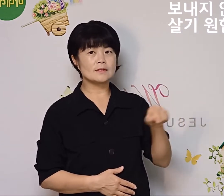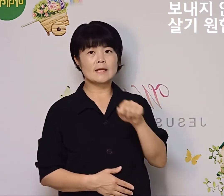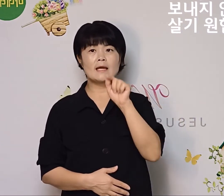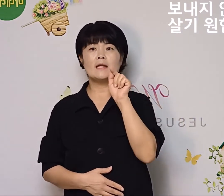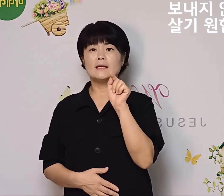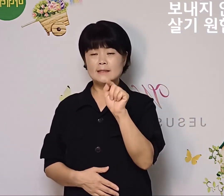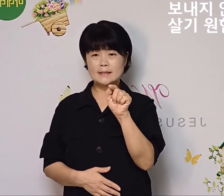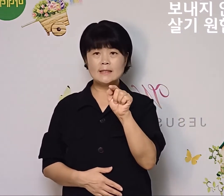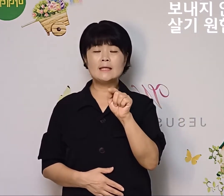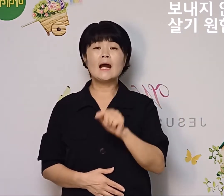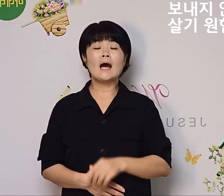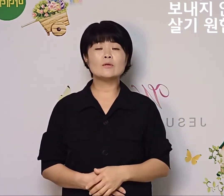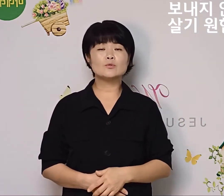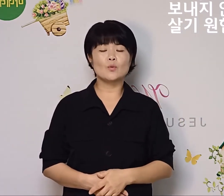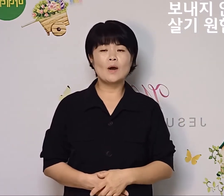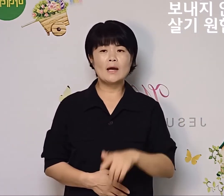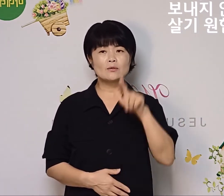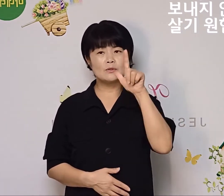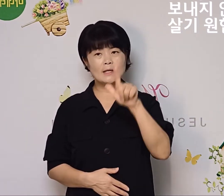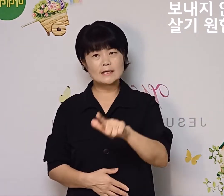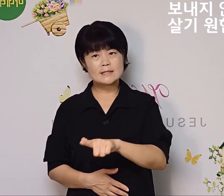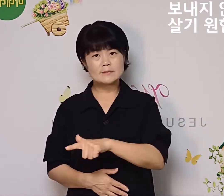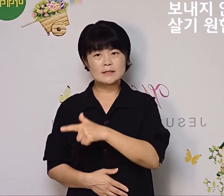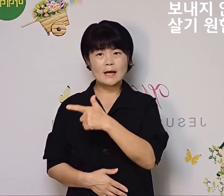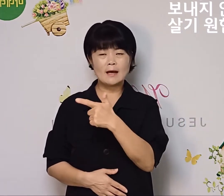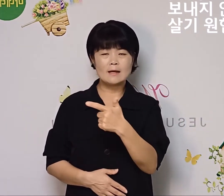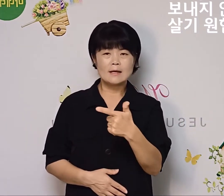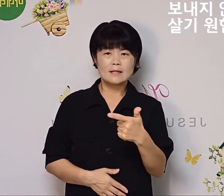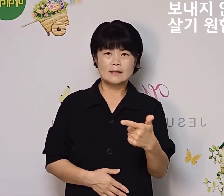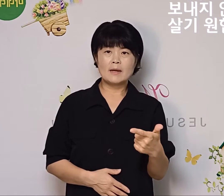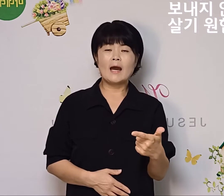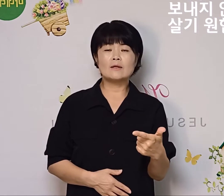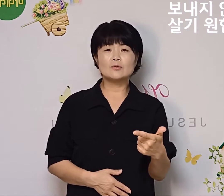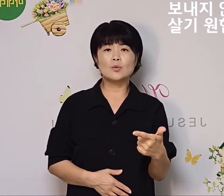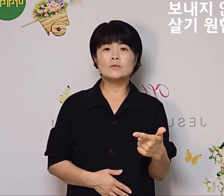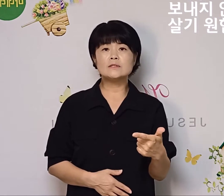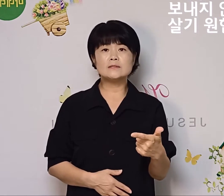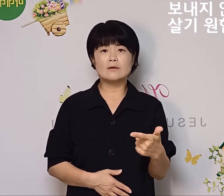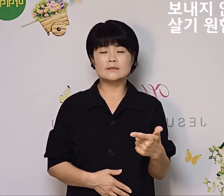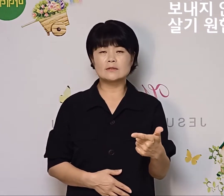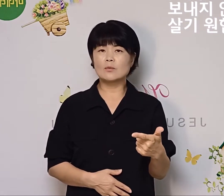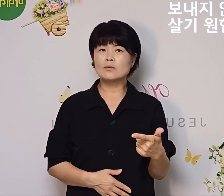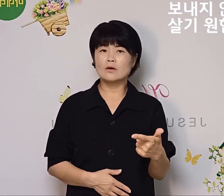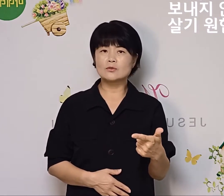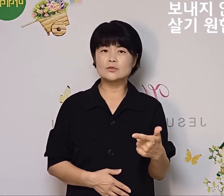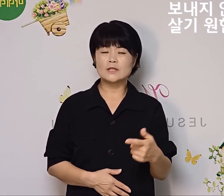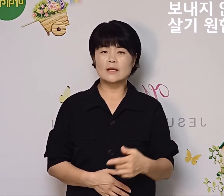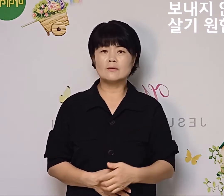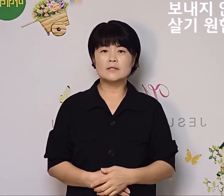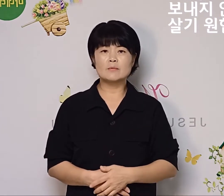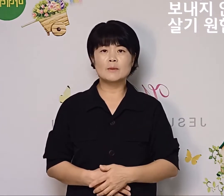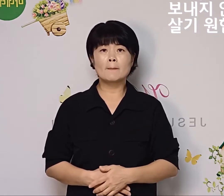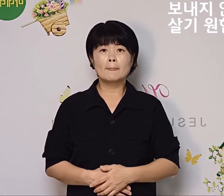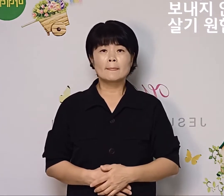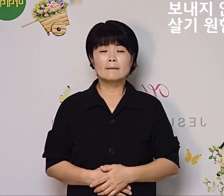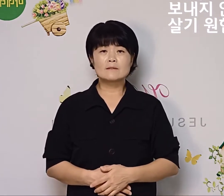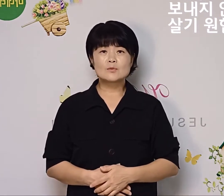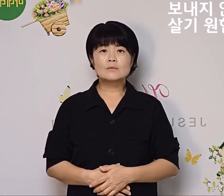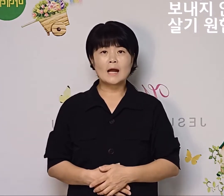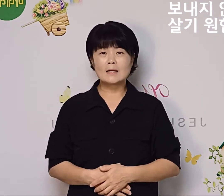이렇게 이 하루도 하루 아까 했습니다. 그다음에 하루도는 여기서 꼭 넣어줄게요. 왜냐면 조금